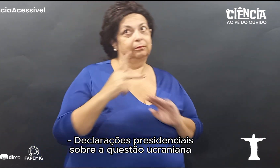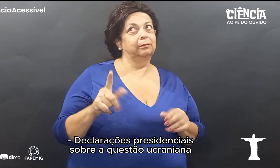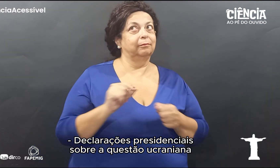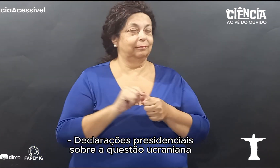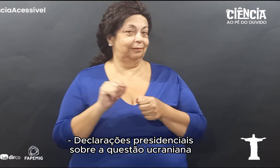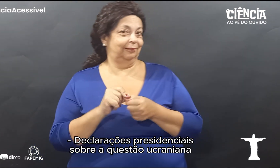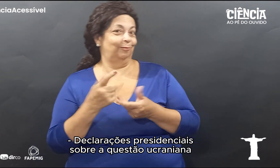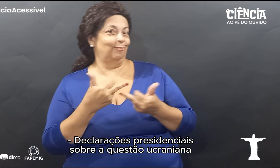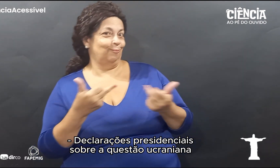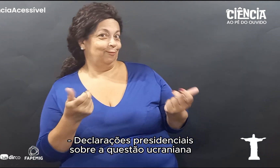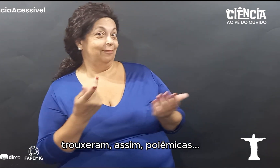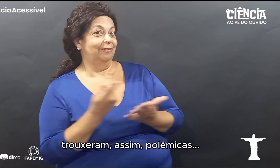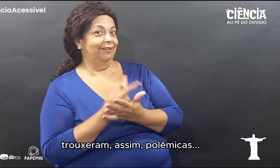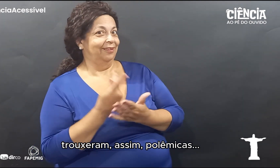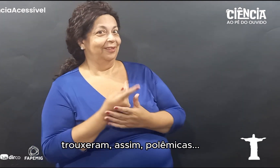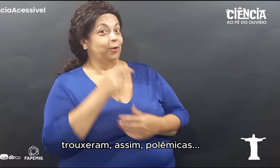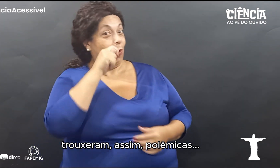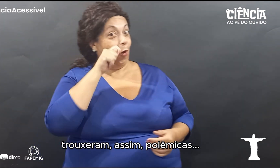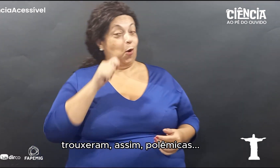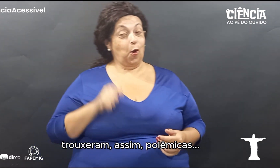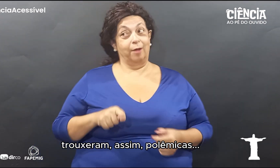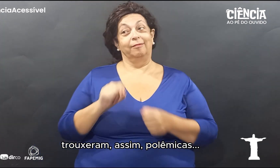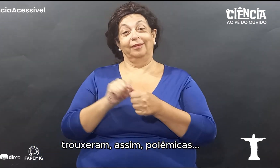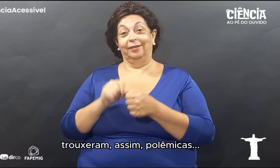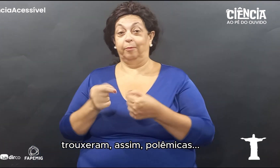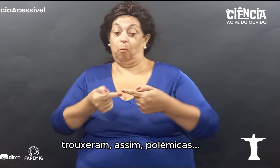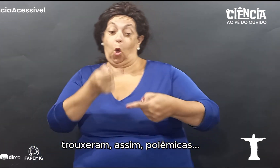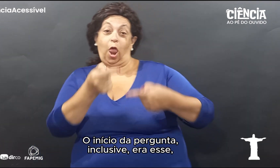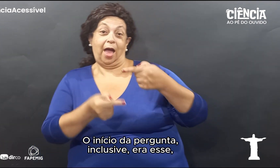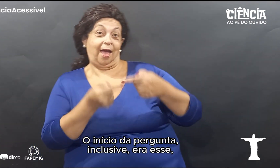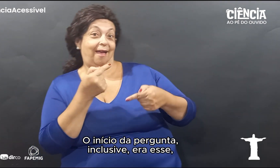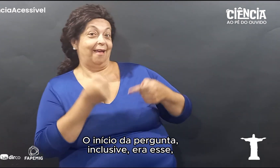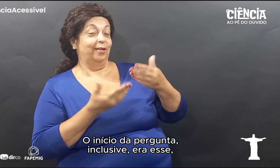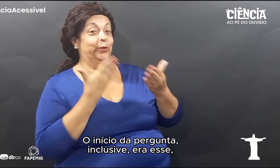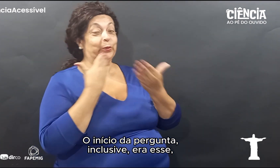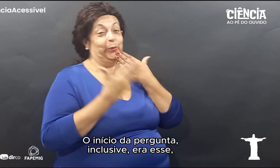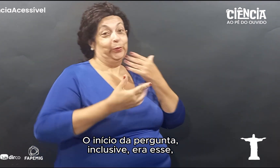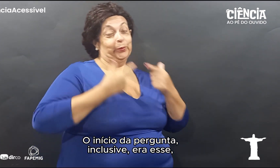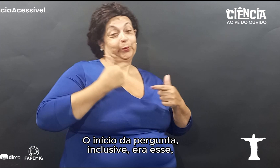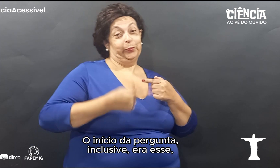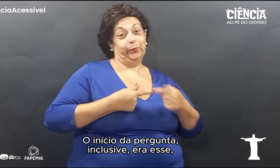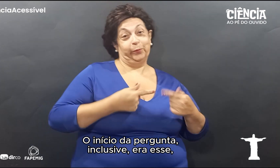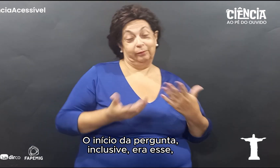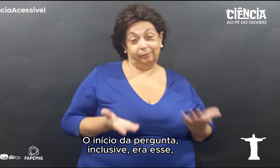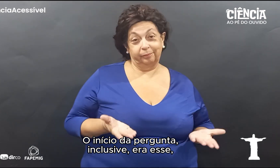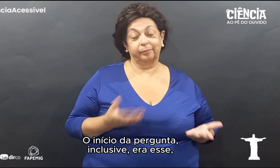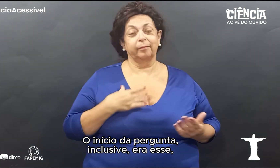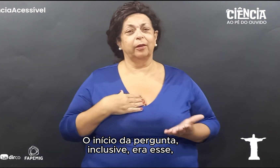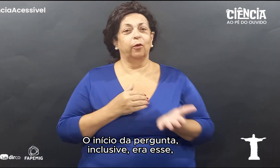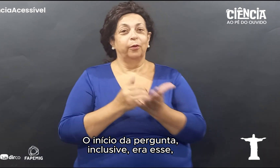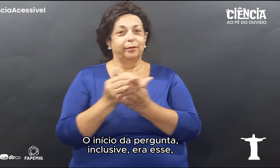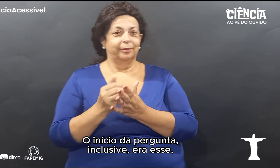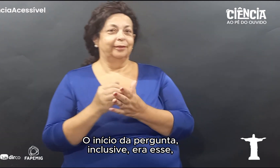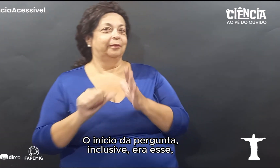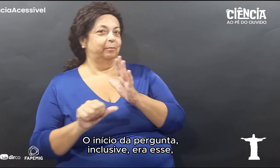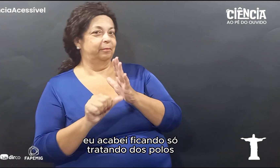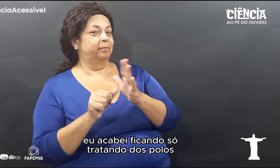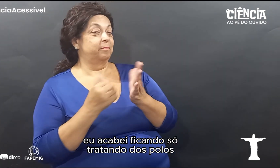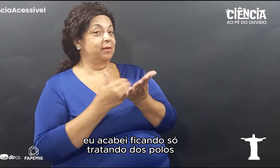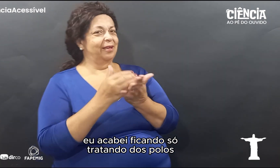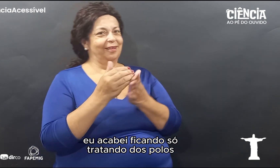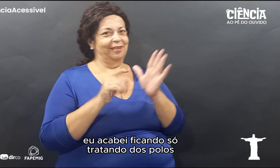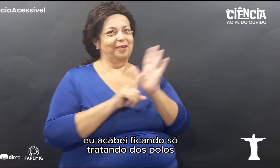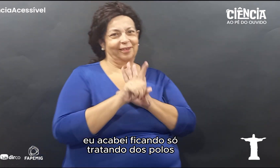sobre a questão ucraniana trouxeram, assim, polêmicas. O início da pergunta, inclusive, era